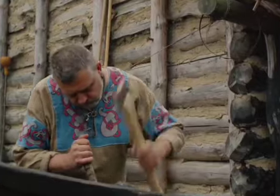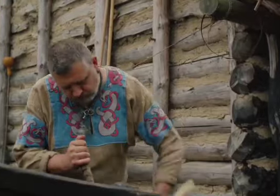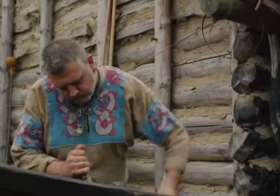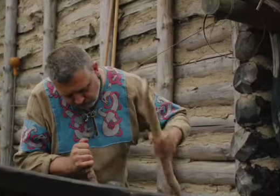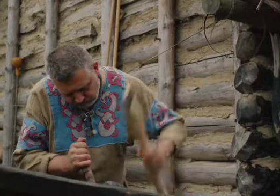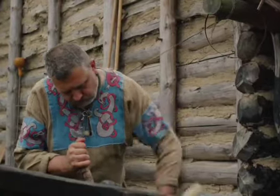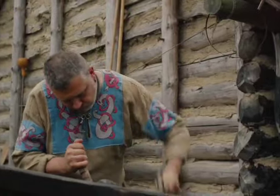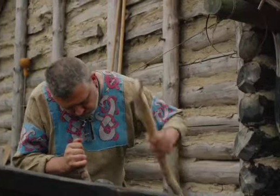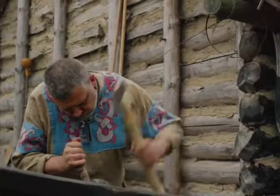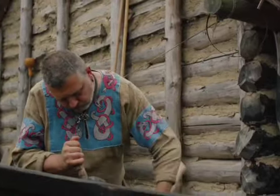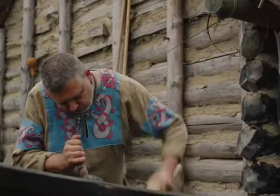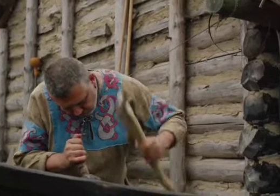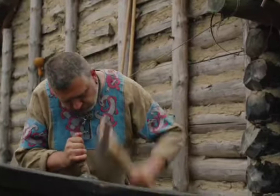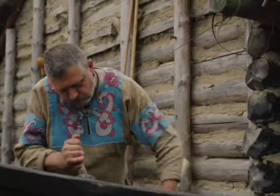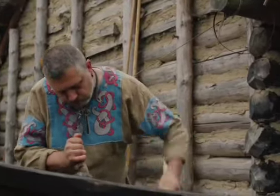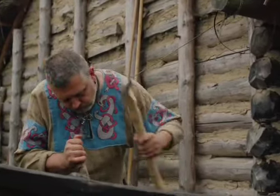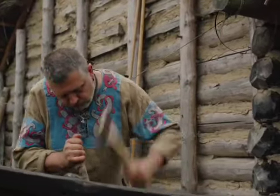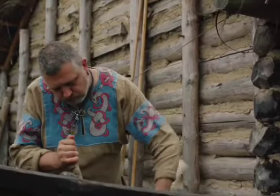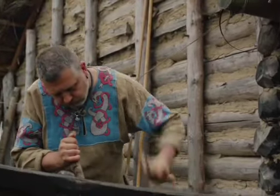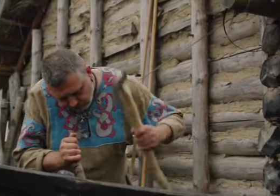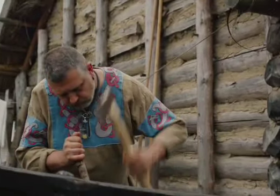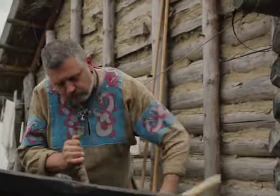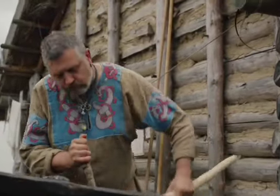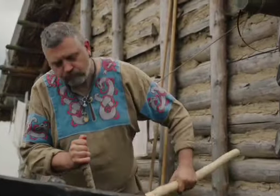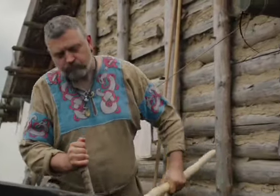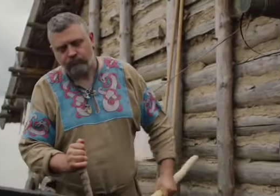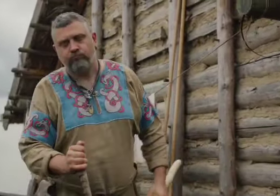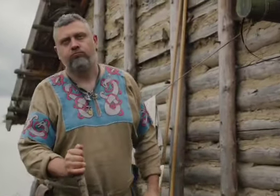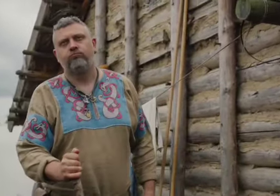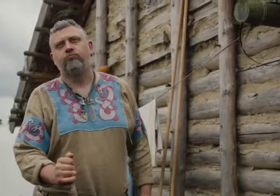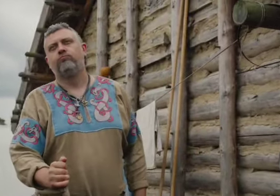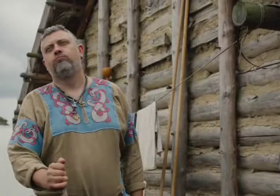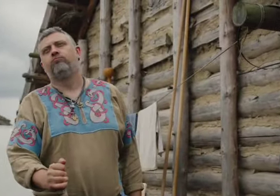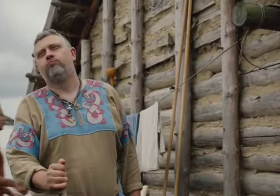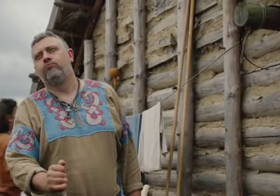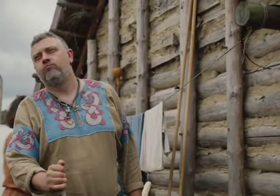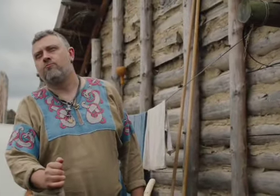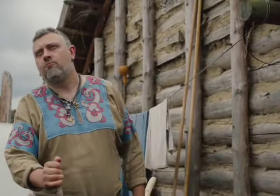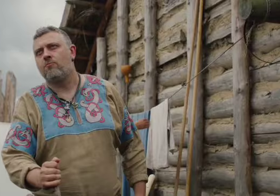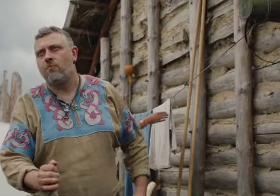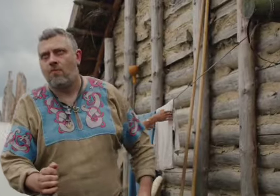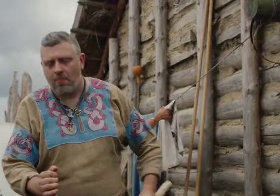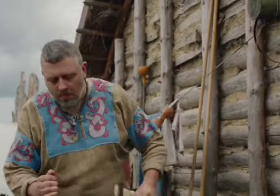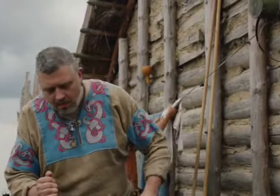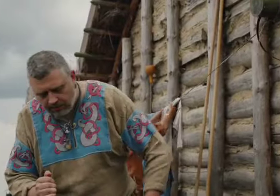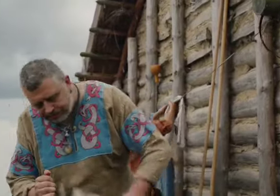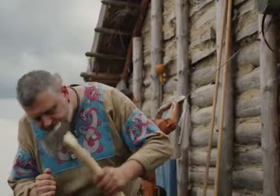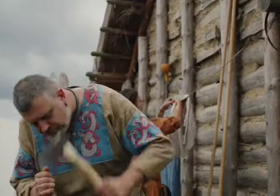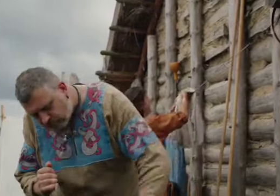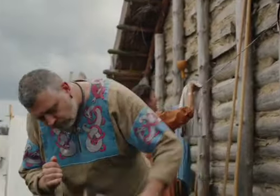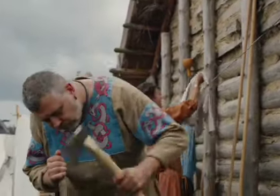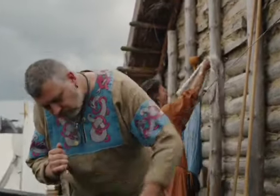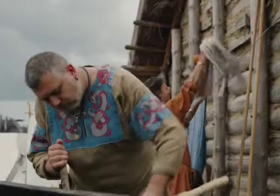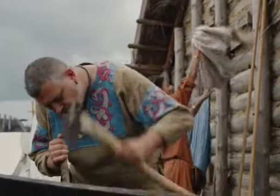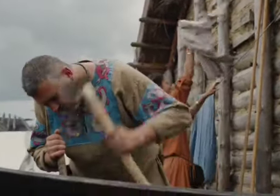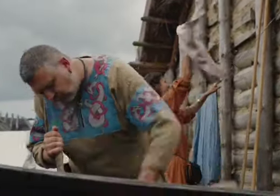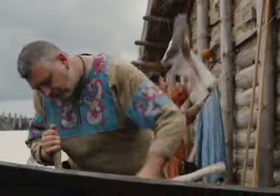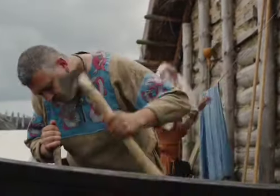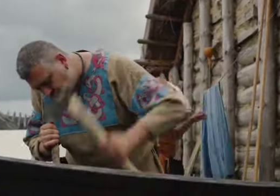anawaza hatma yake ni nini Hatma ya kazi yako ni nini Hatma ya watoto yako ni nini